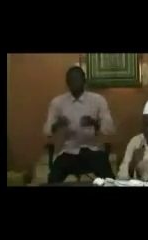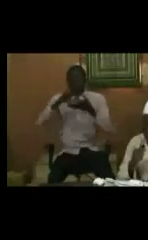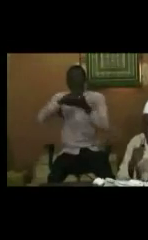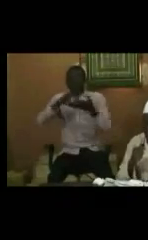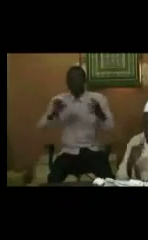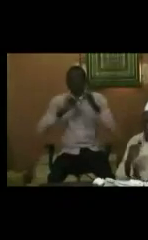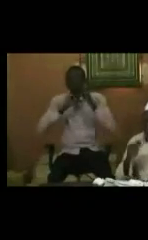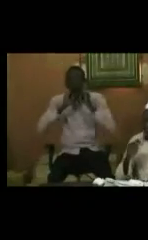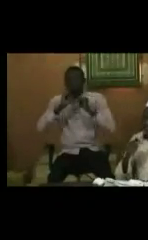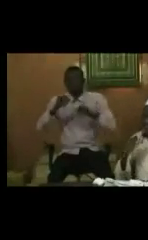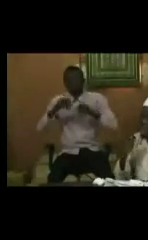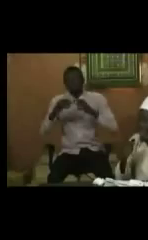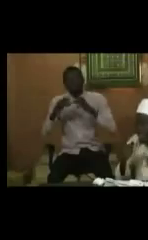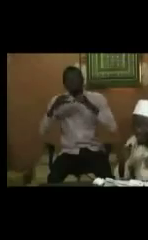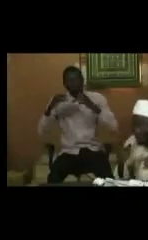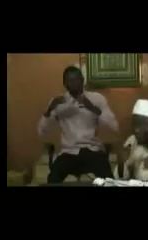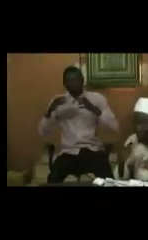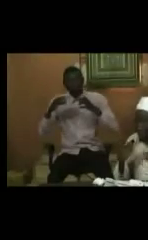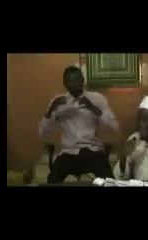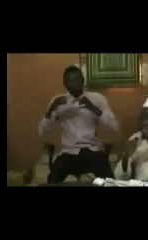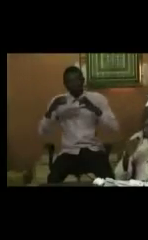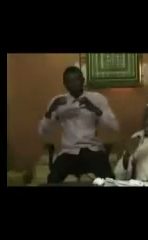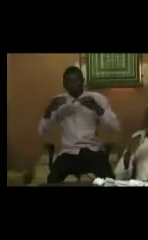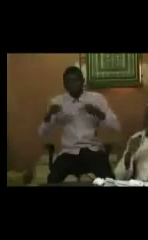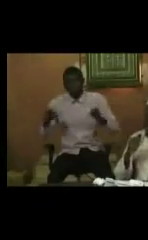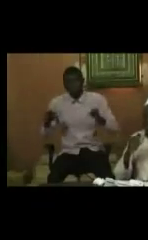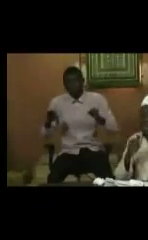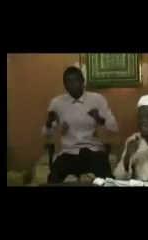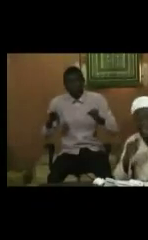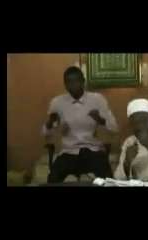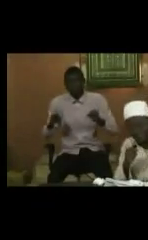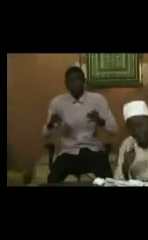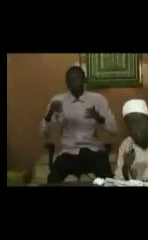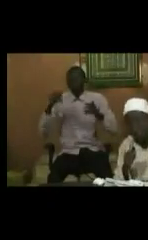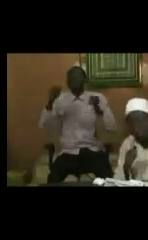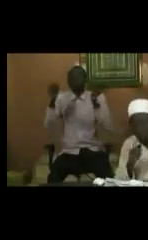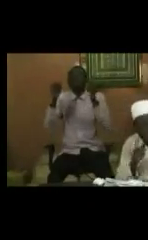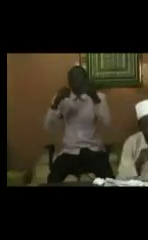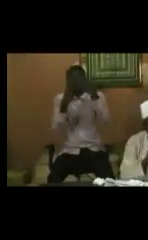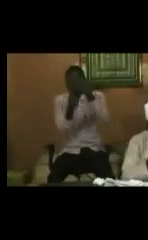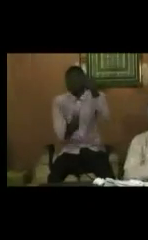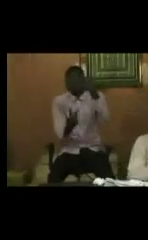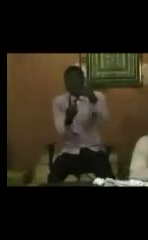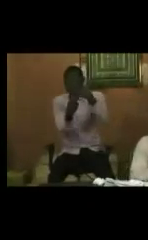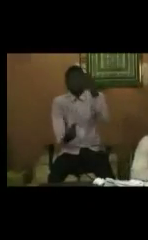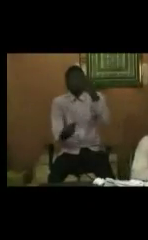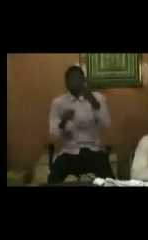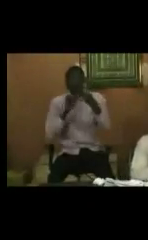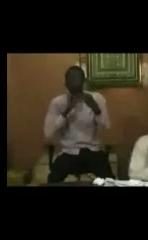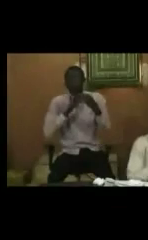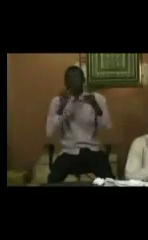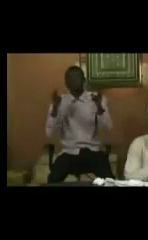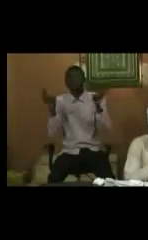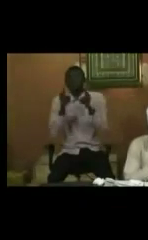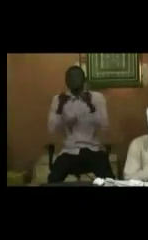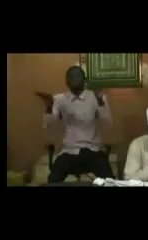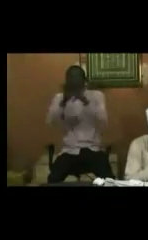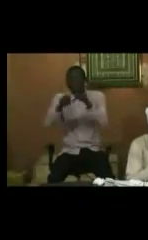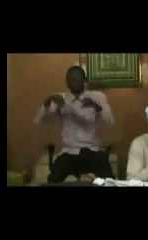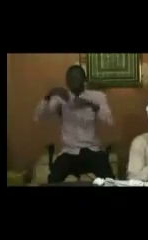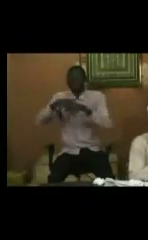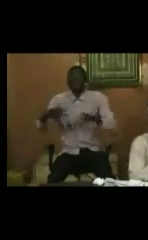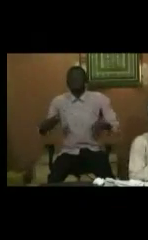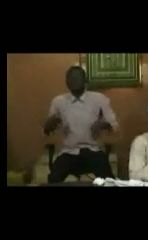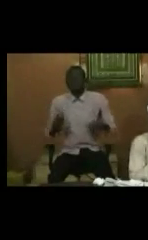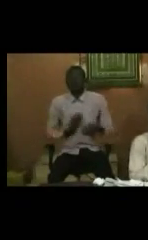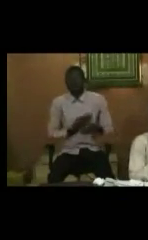qurani o to nkan se ni eto hadisi na to nkan se ni eto ti qurani o ni badasi